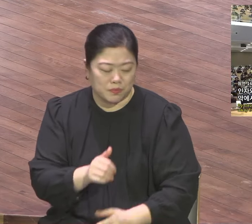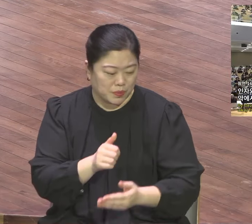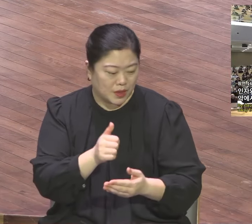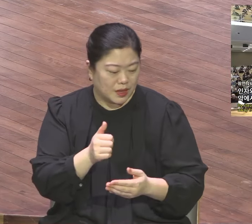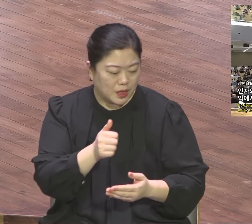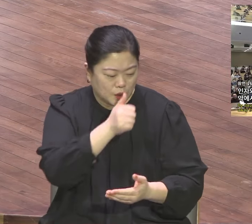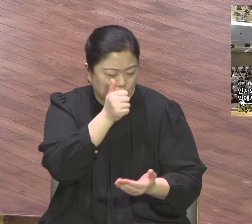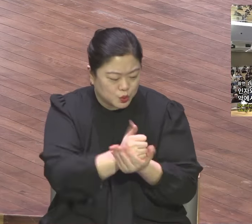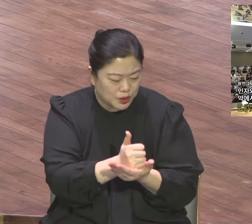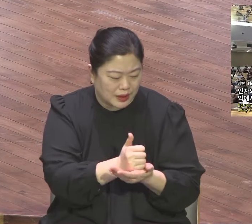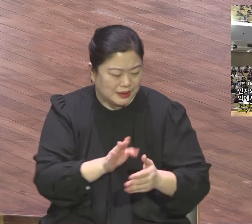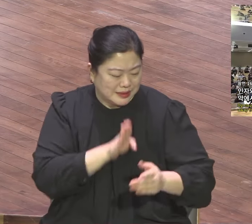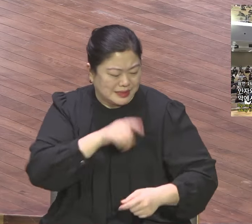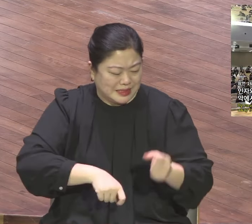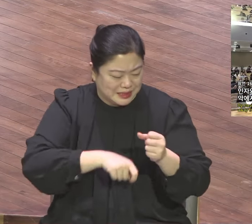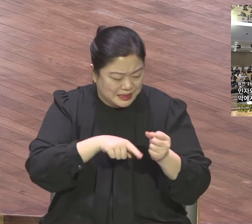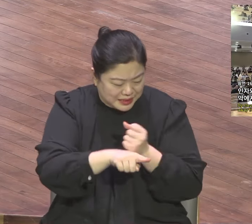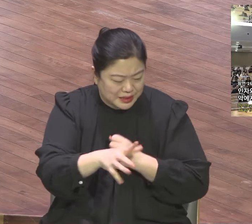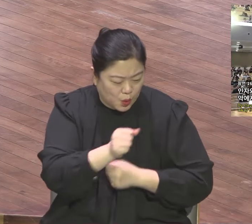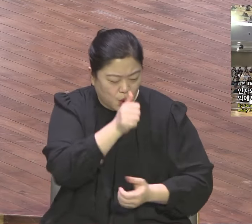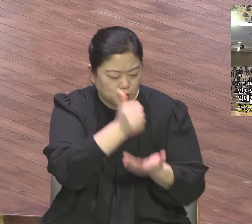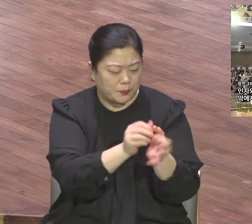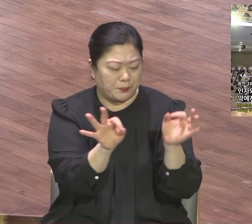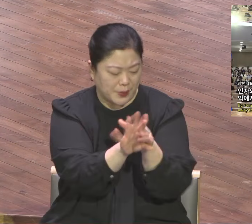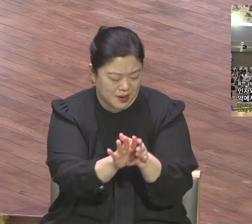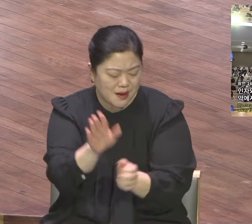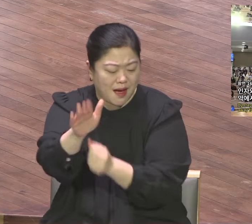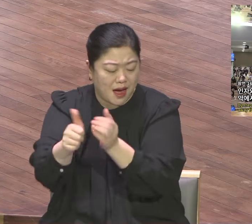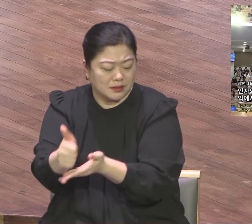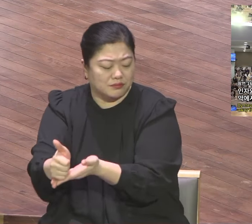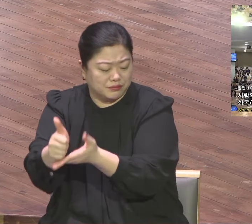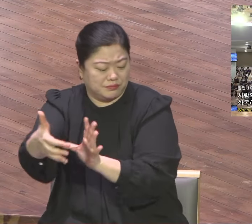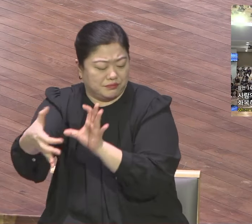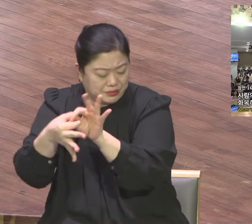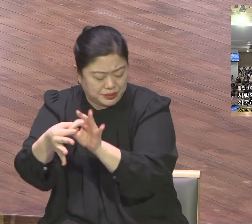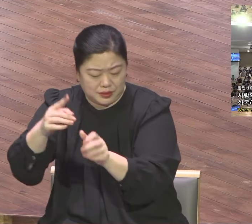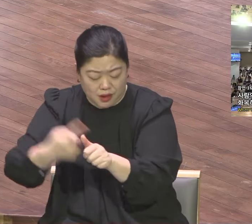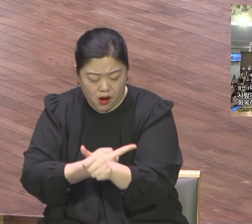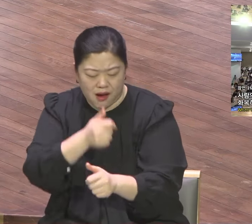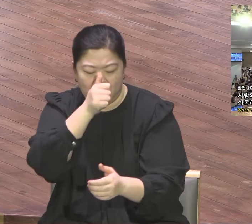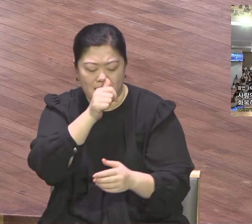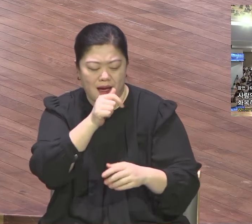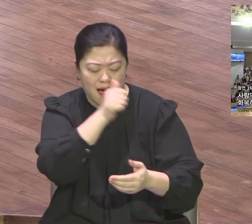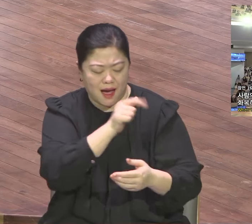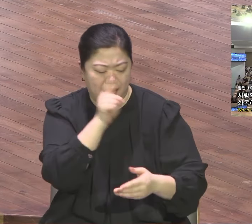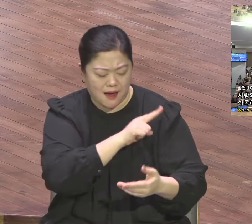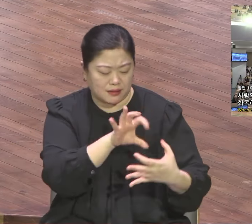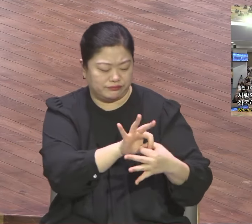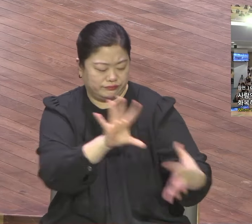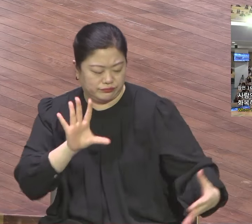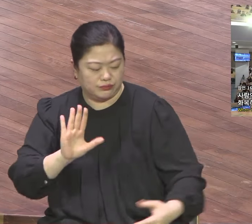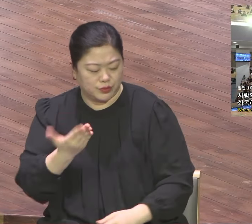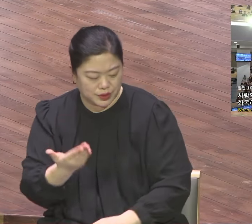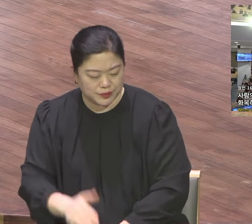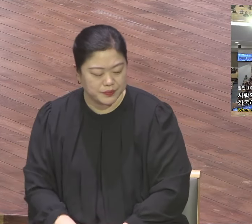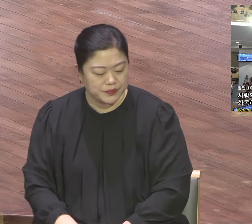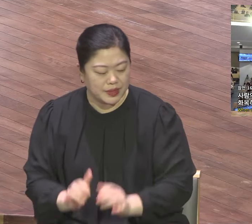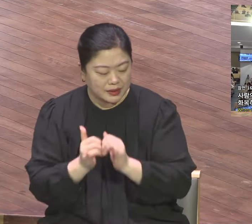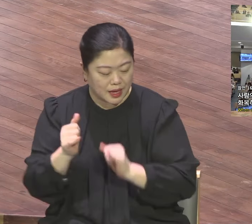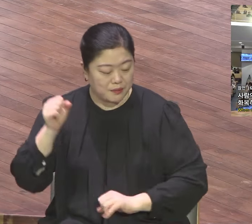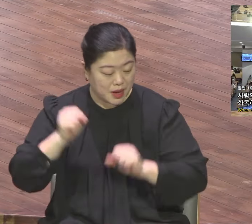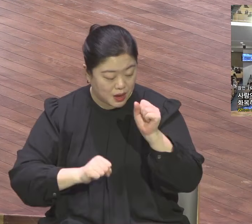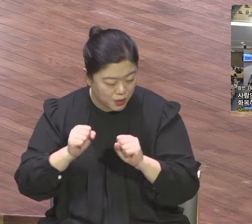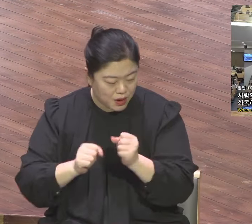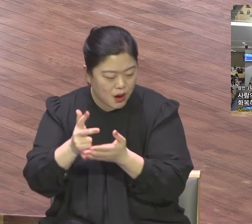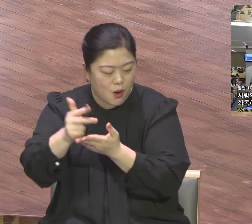되고 여호와를 경외함으로 말미암아 악에서 떠나게 되느니라. 사람의 행위가 여호와를 기쁘시게 하면